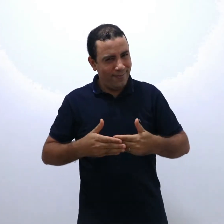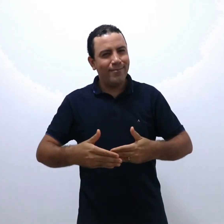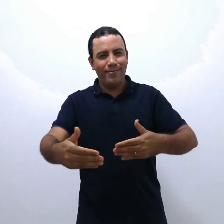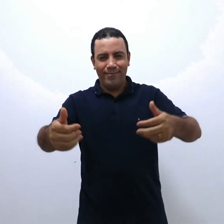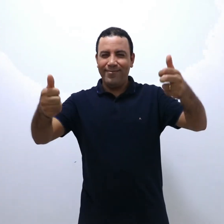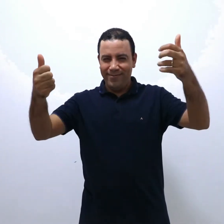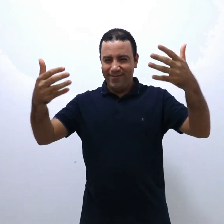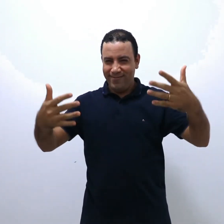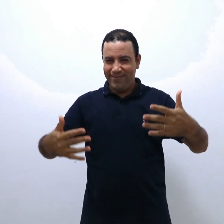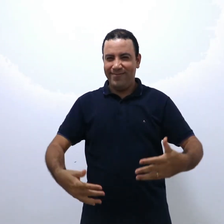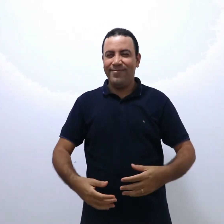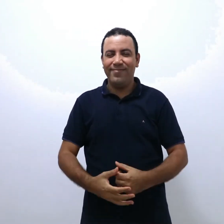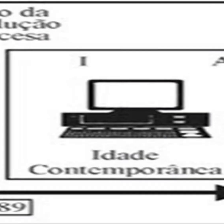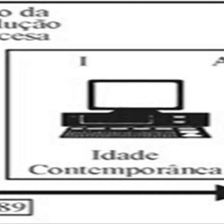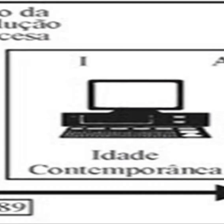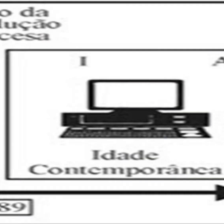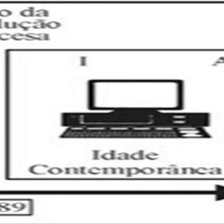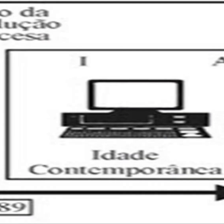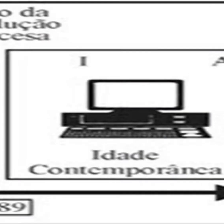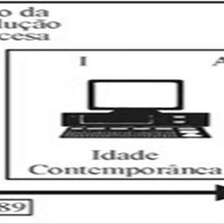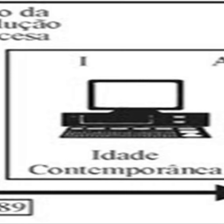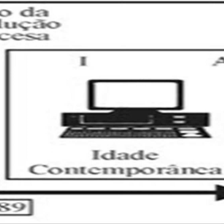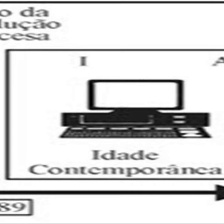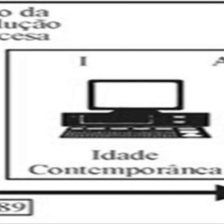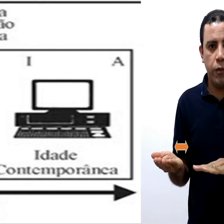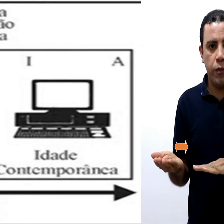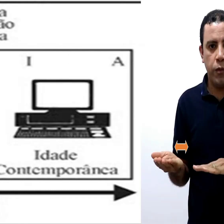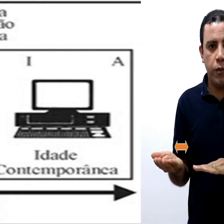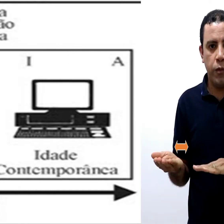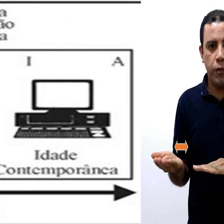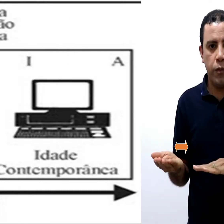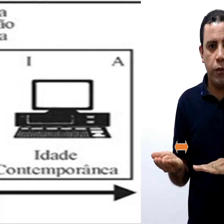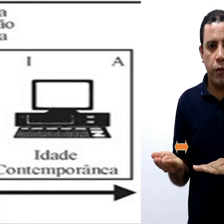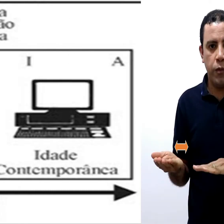pode conhecer esses períodos? Vamos falar um pouco sobre.